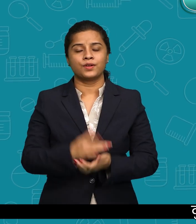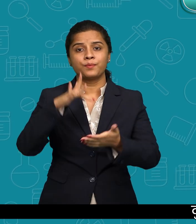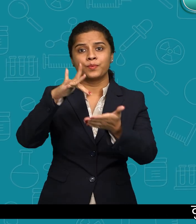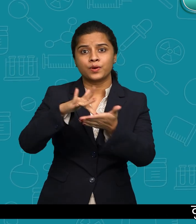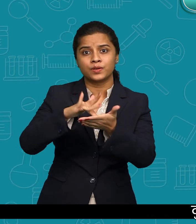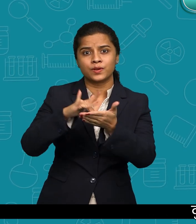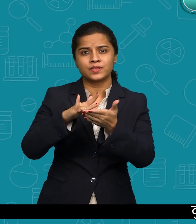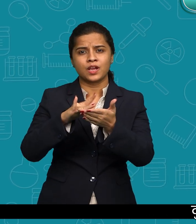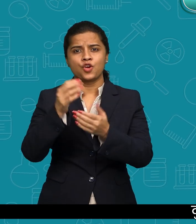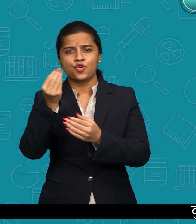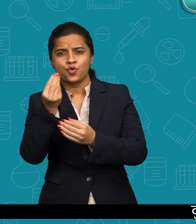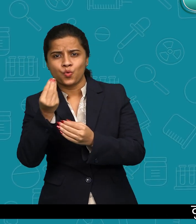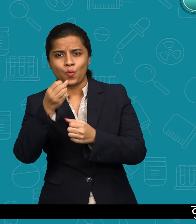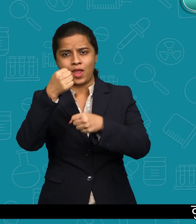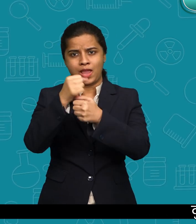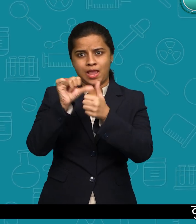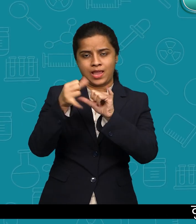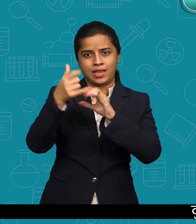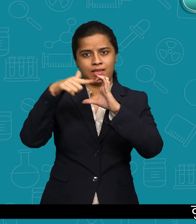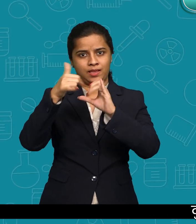दुर्मिळ वायूंचे स्थान,